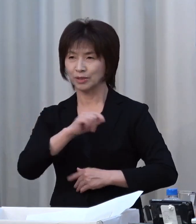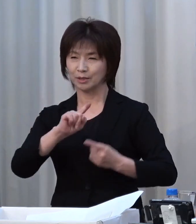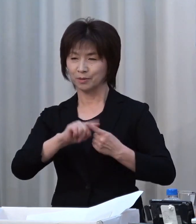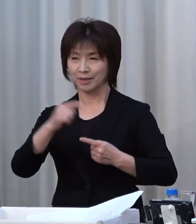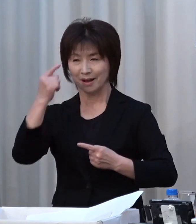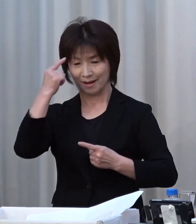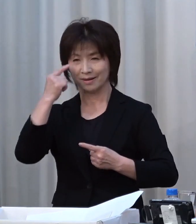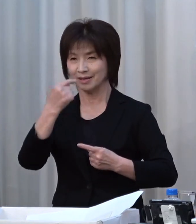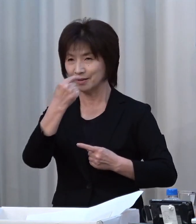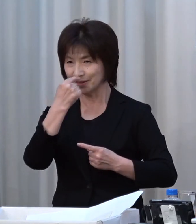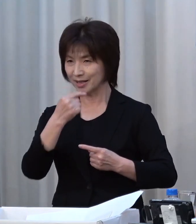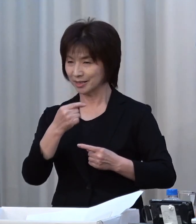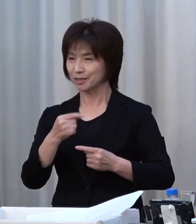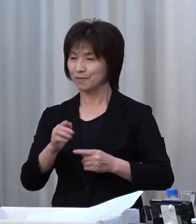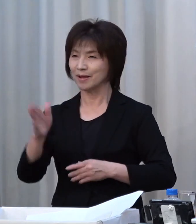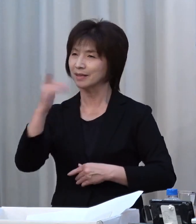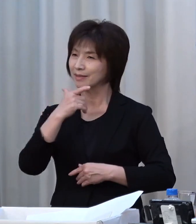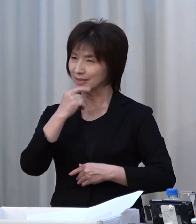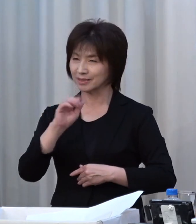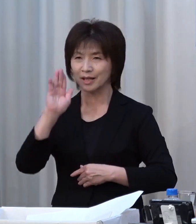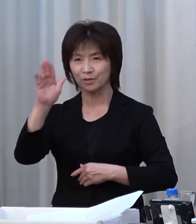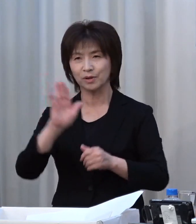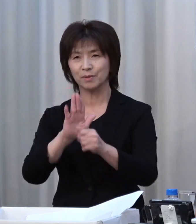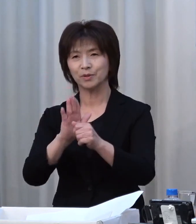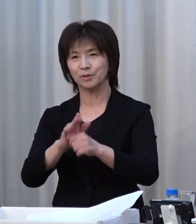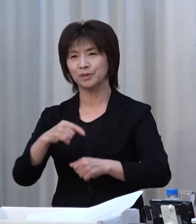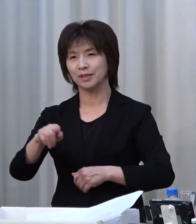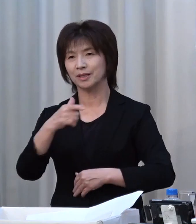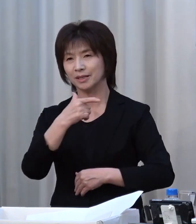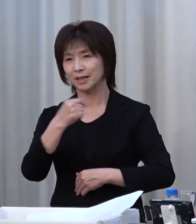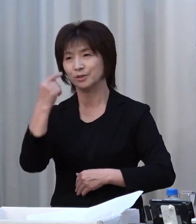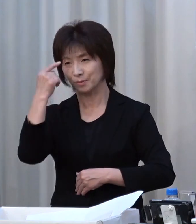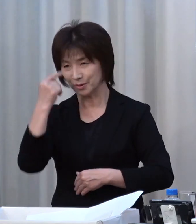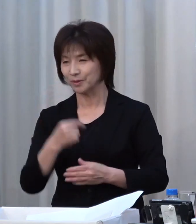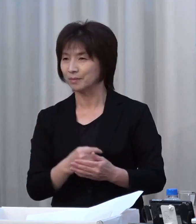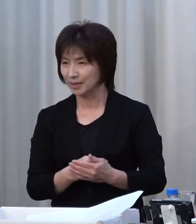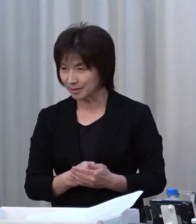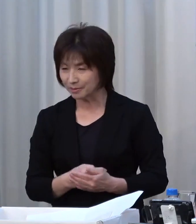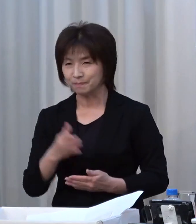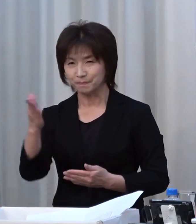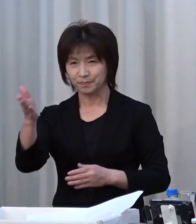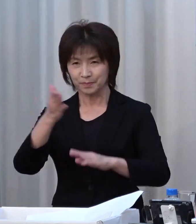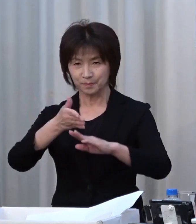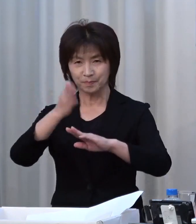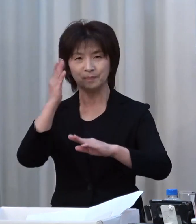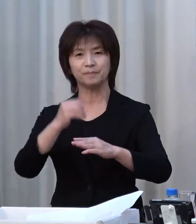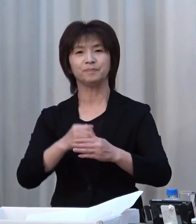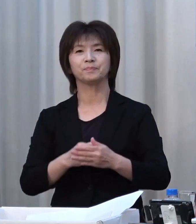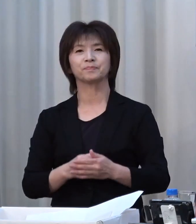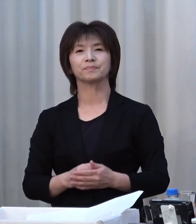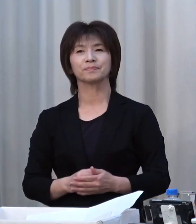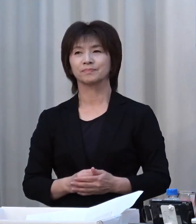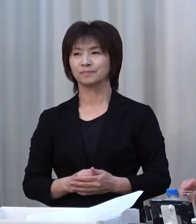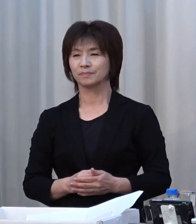には私は賛成したいし、これからも協力してまいりたいというふうに思っています。 はい、 ありがとうございます。